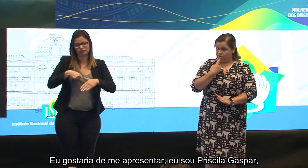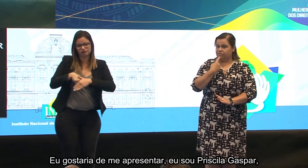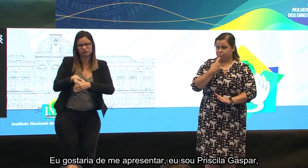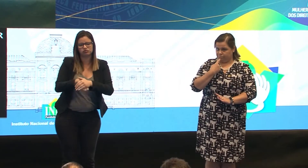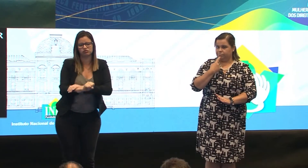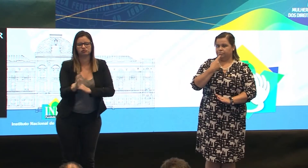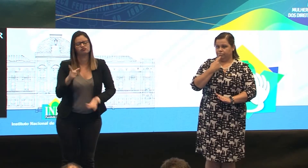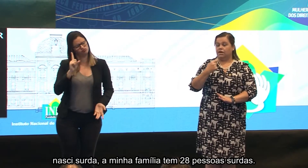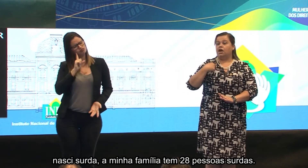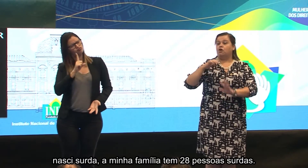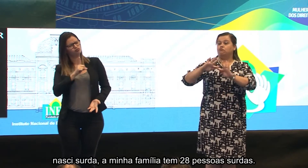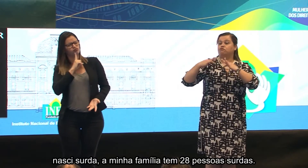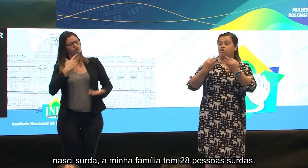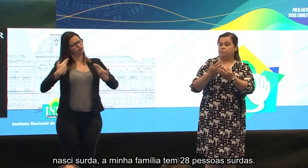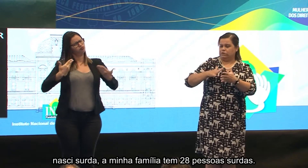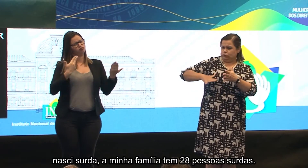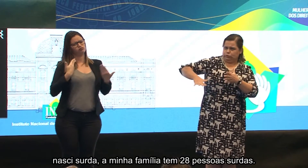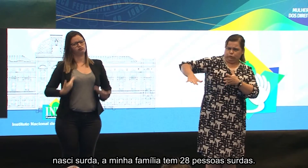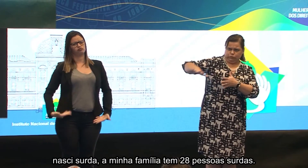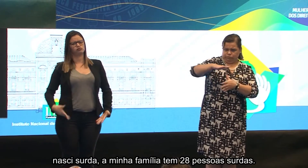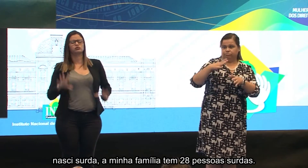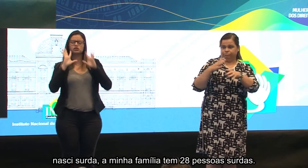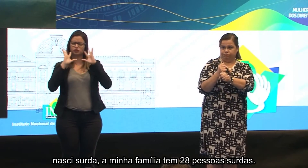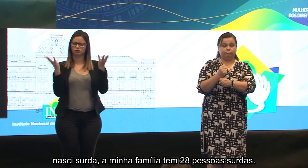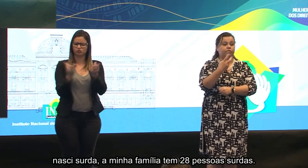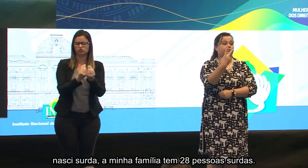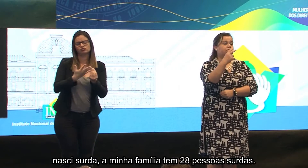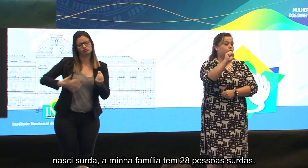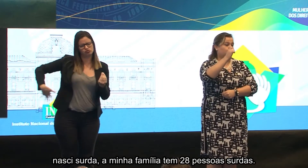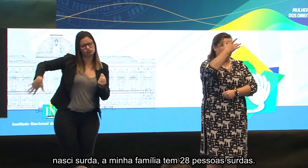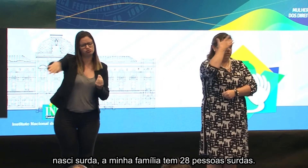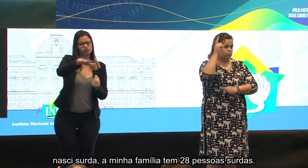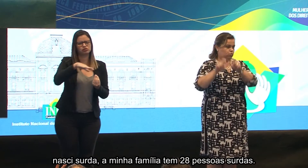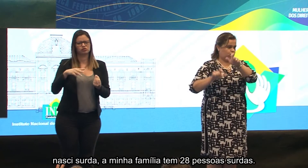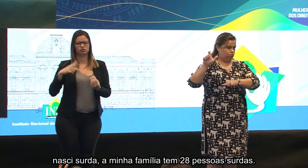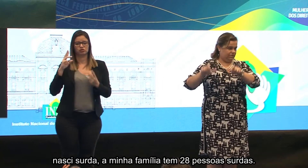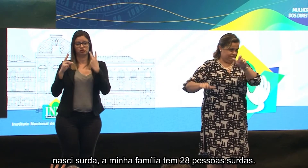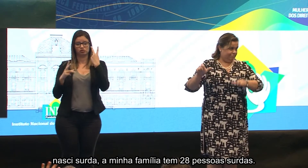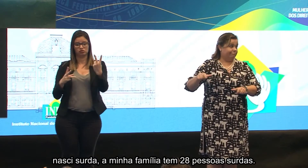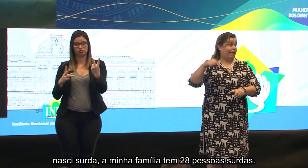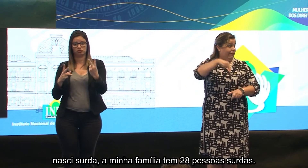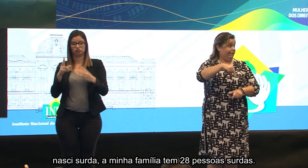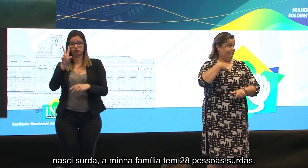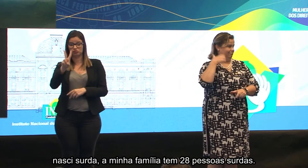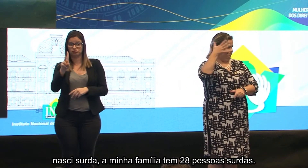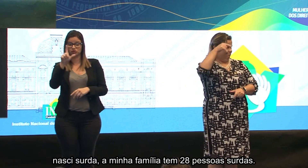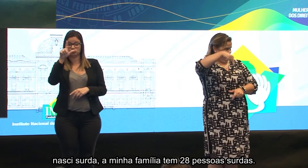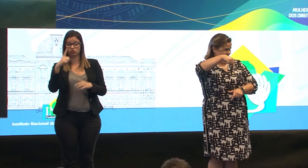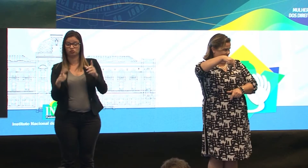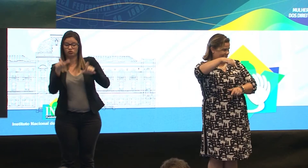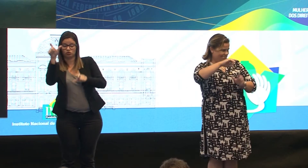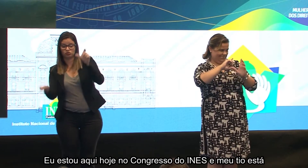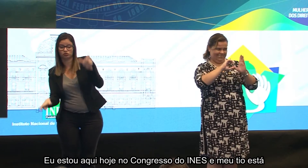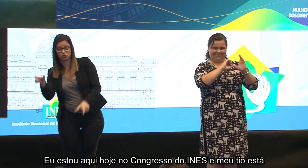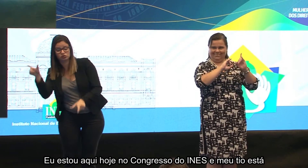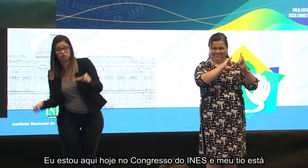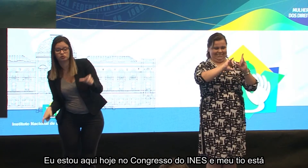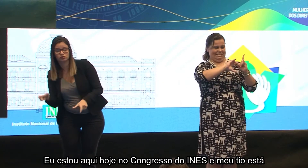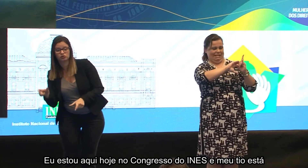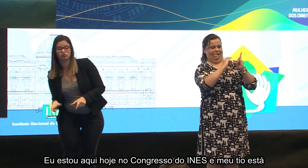Gaspar, nasci surda, a minha família tem 28 pessoas surdas, e eu estou aqui